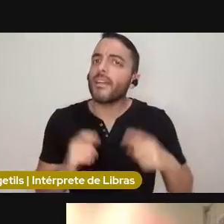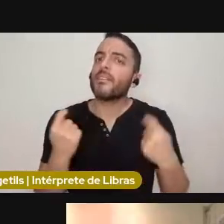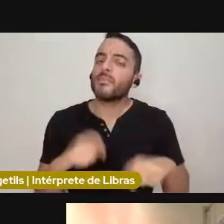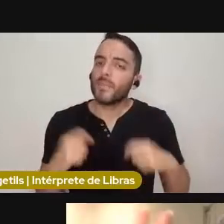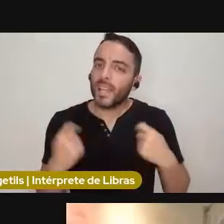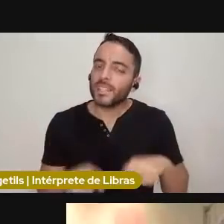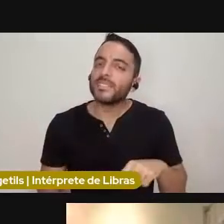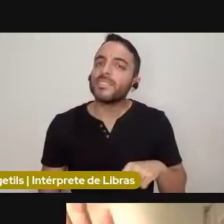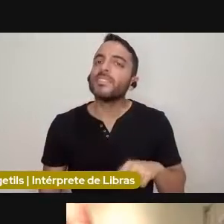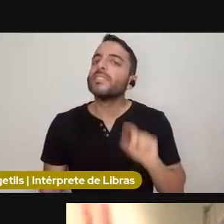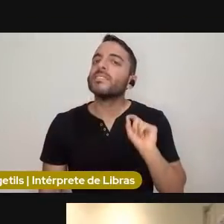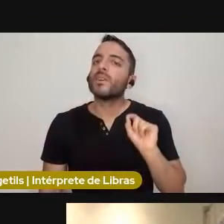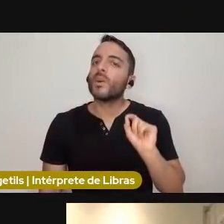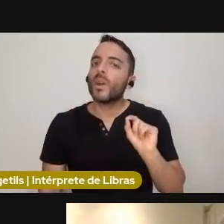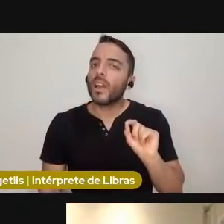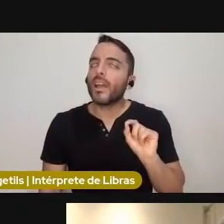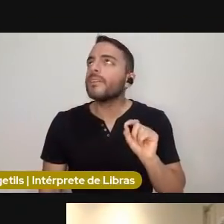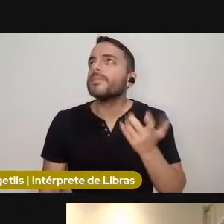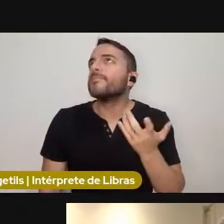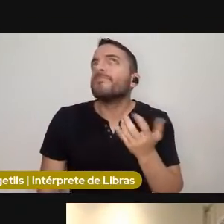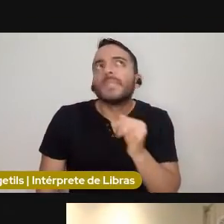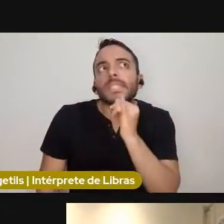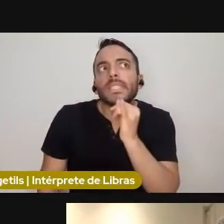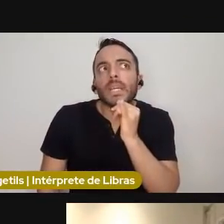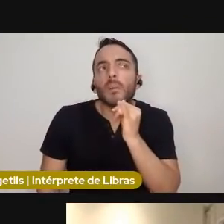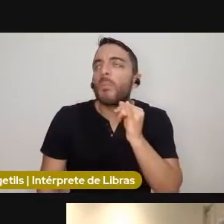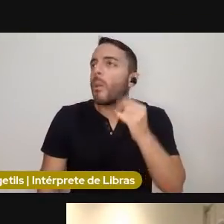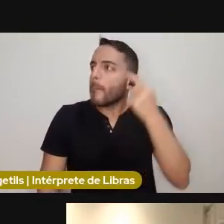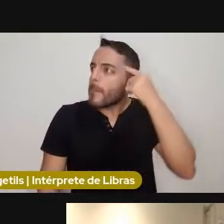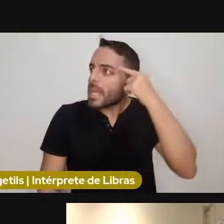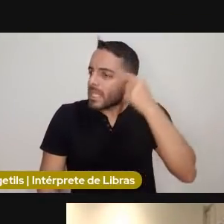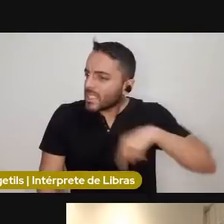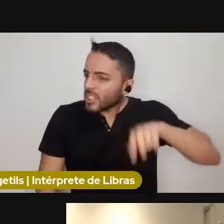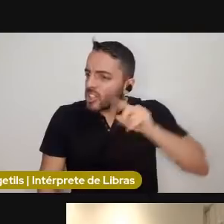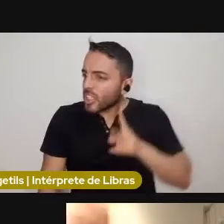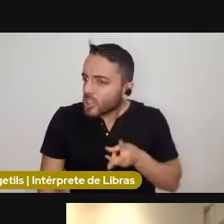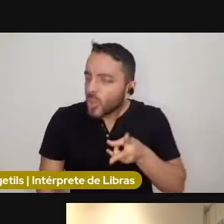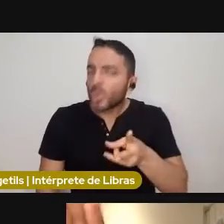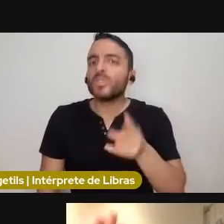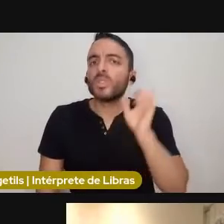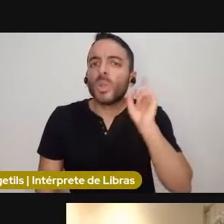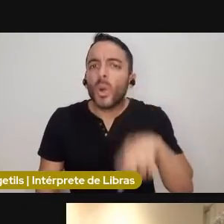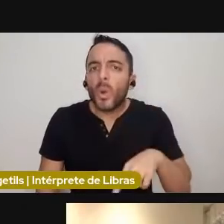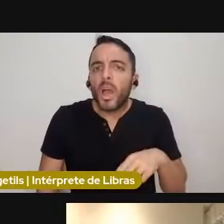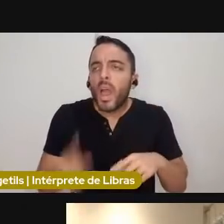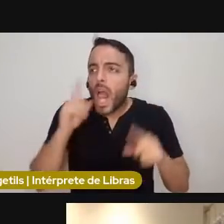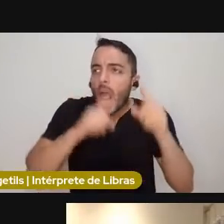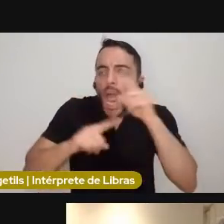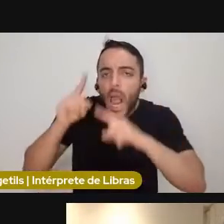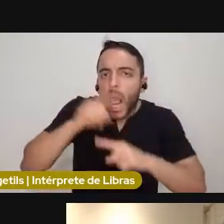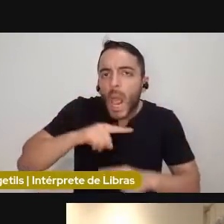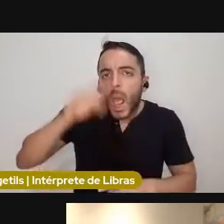Não temos que acreditar que vamos continuar pobres. Não, ao contrário. Enriquecer